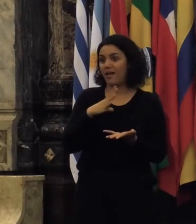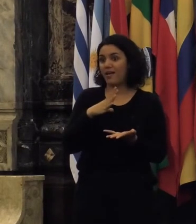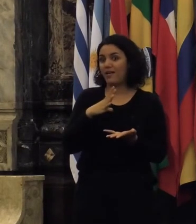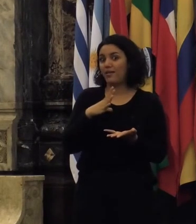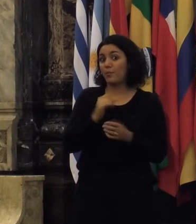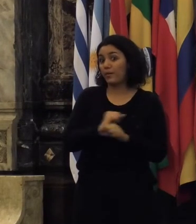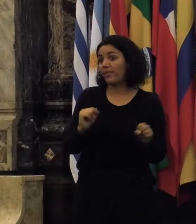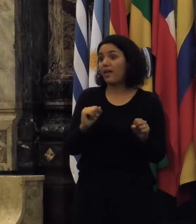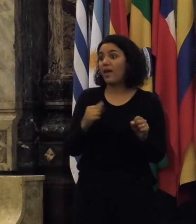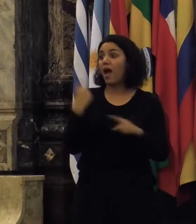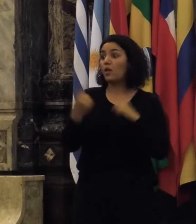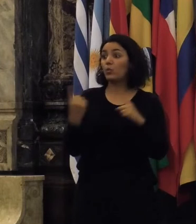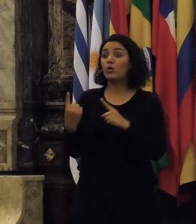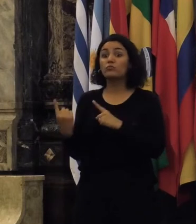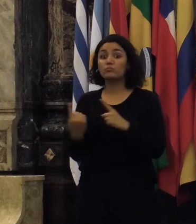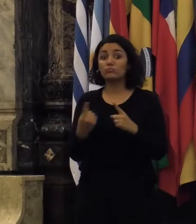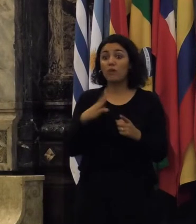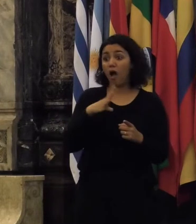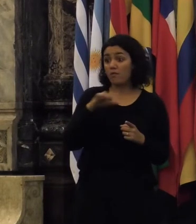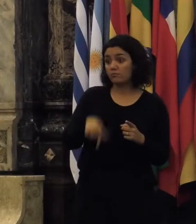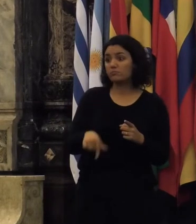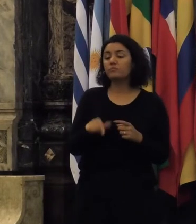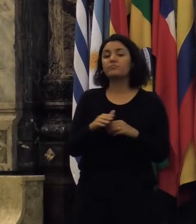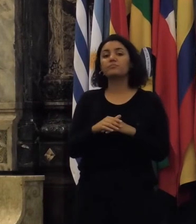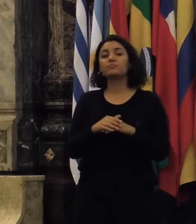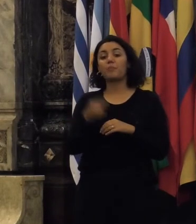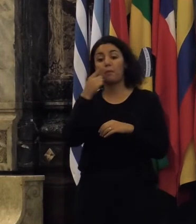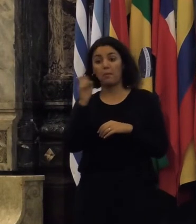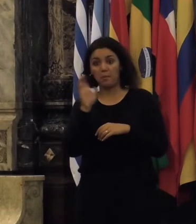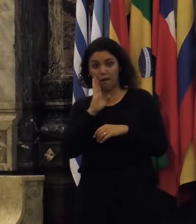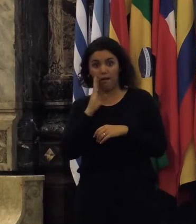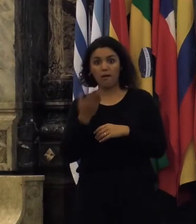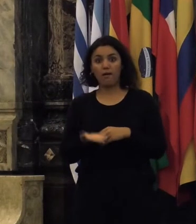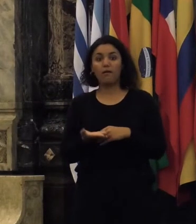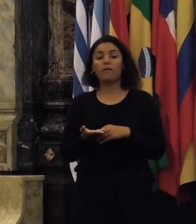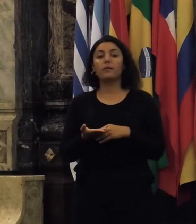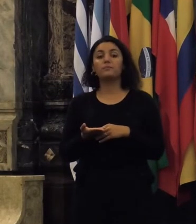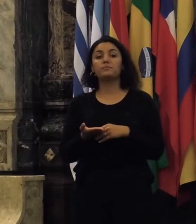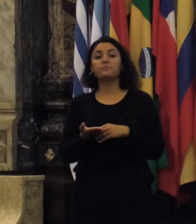para que pudieran tenerlo por aquí, que es Fraternidades y Parentalidades Malheridas,